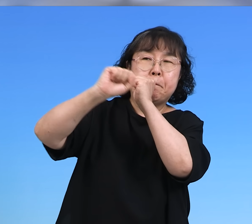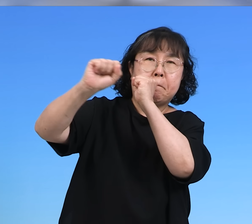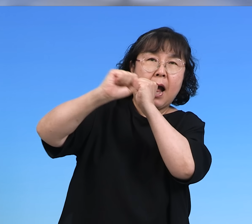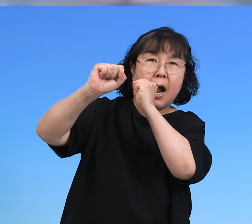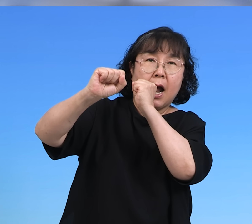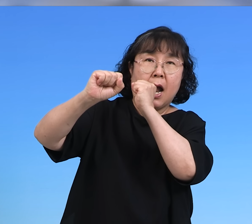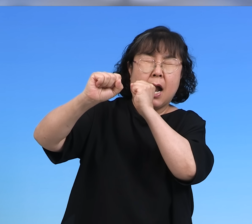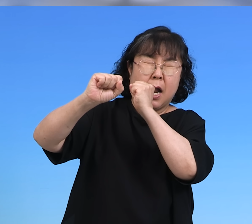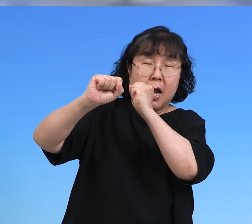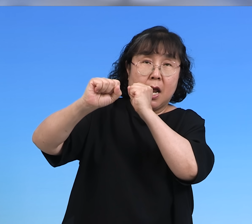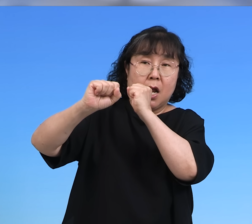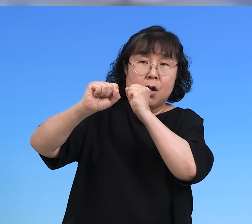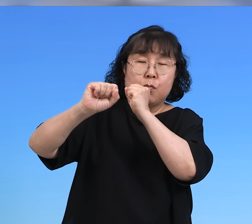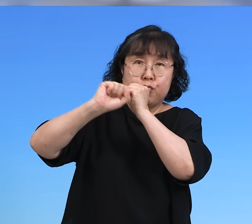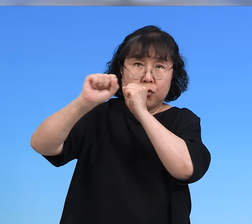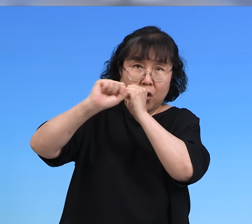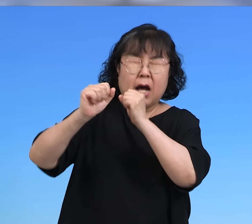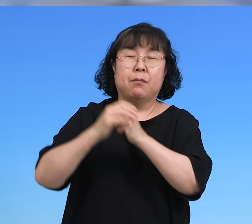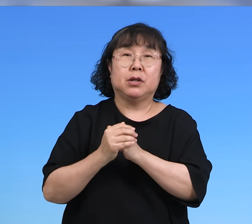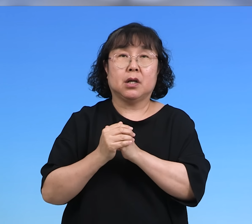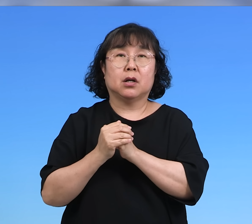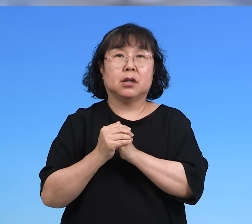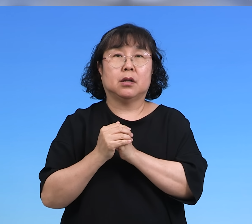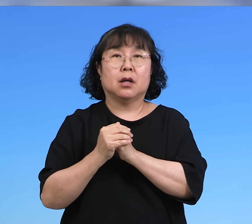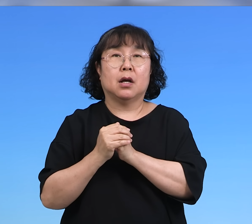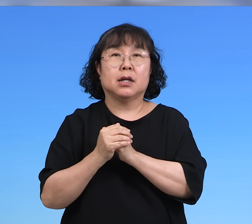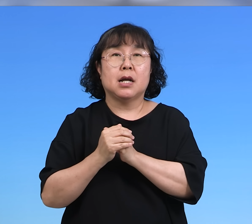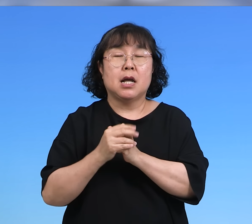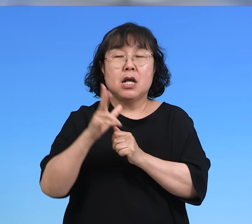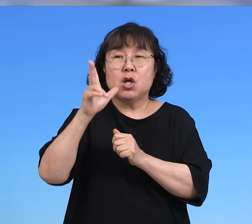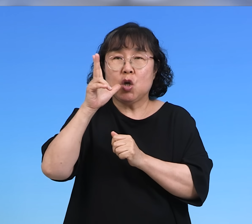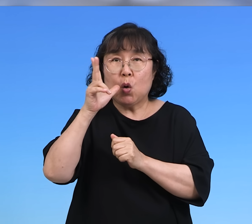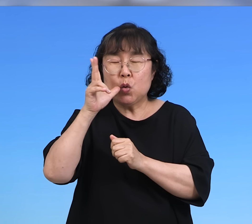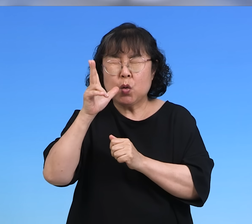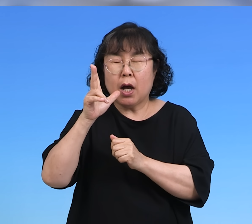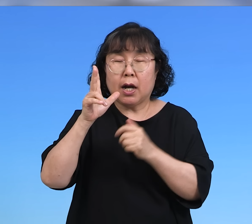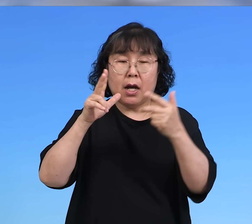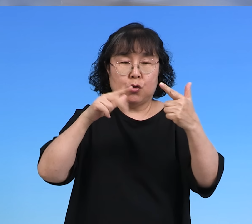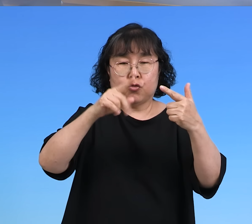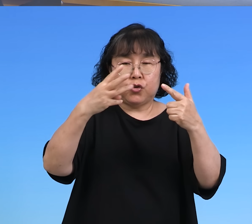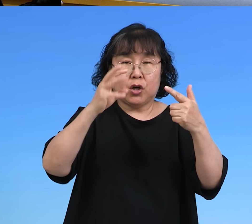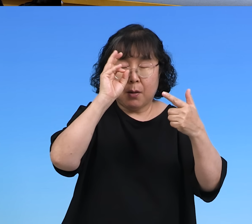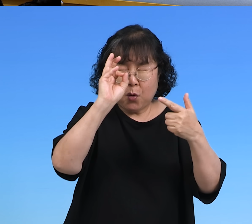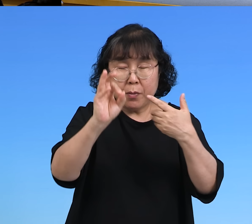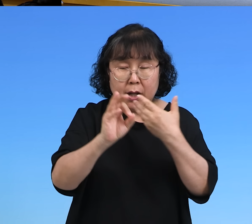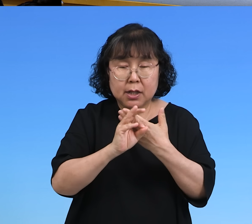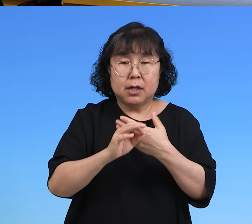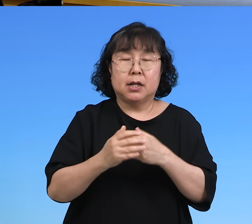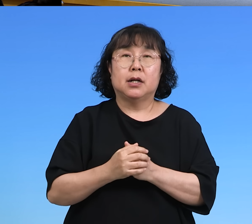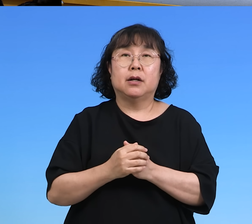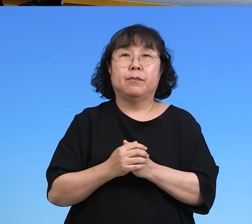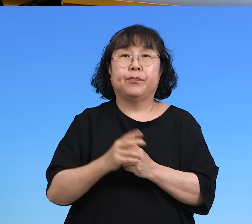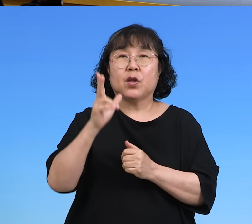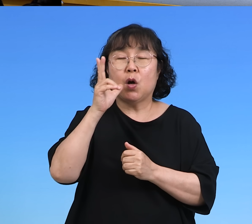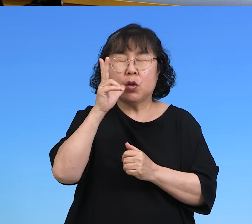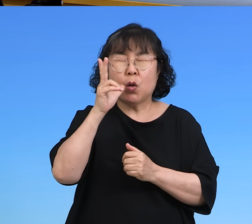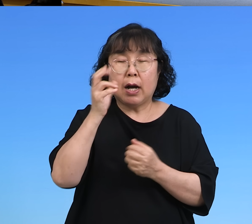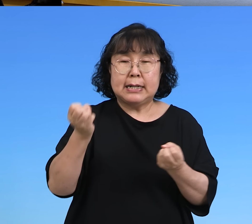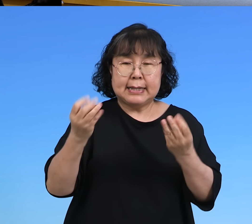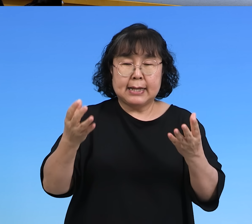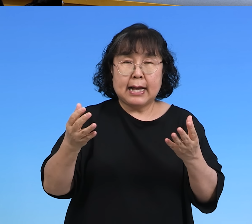지침을 주세요. 그랬더니요, 이게 5절까지인데요, 요수아가 바로 그 다음 6절에서 한번 보세요. 6절. 눈의 아들